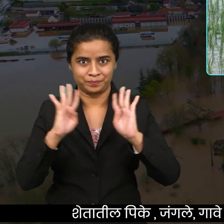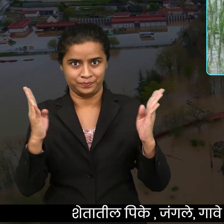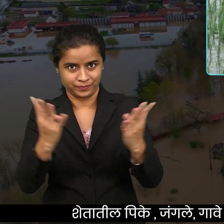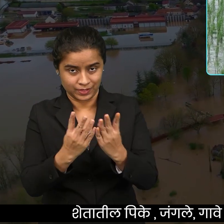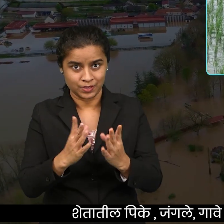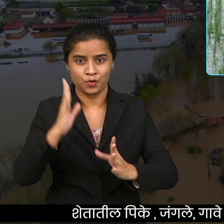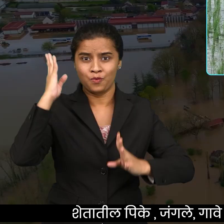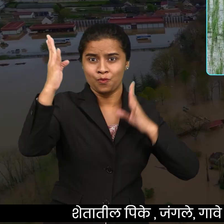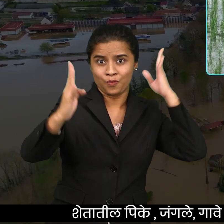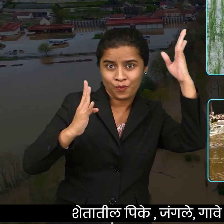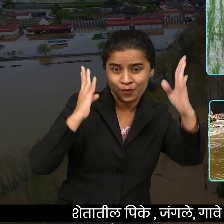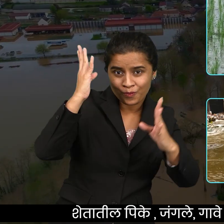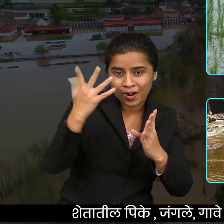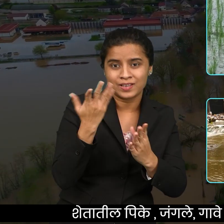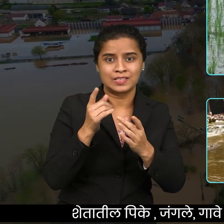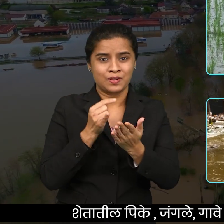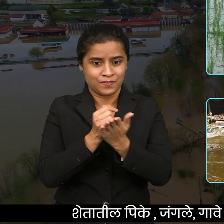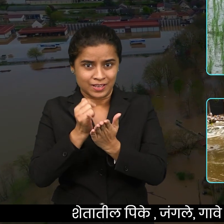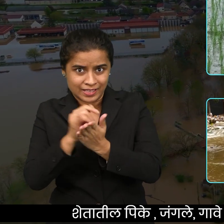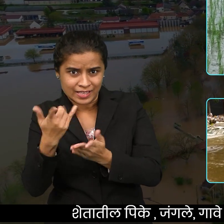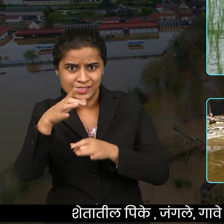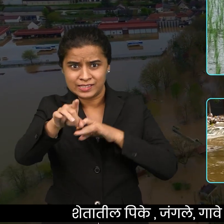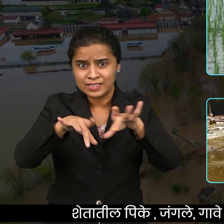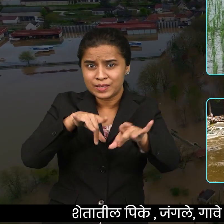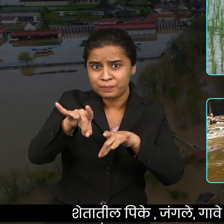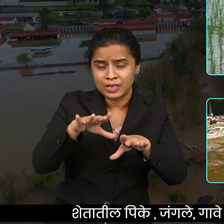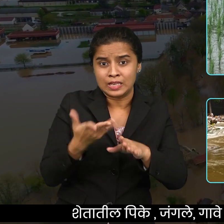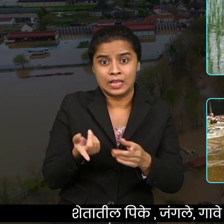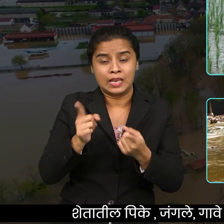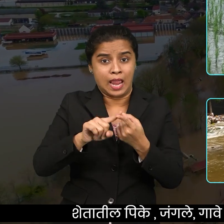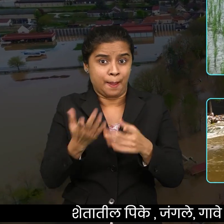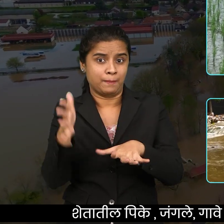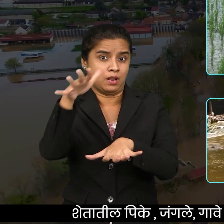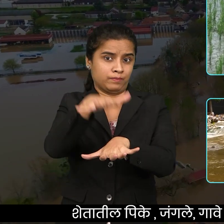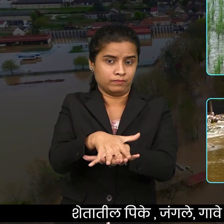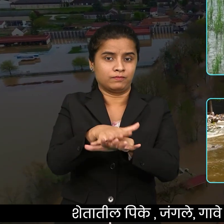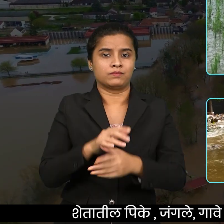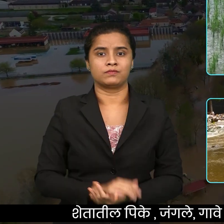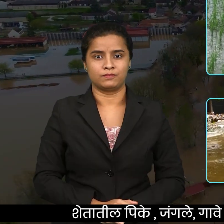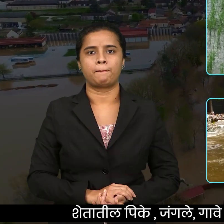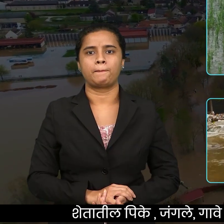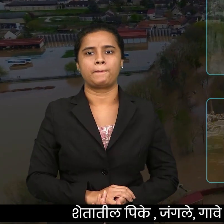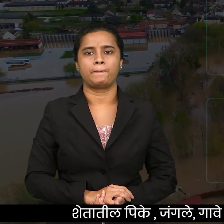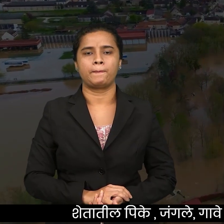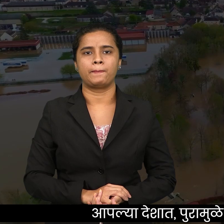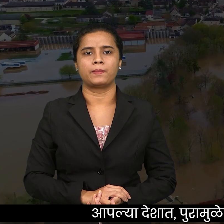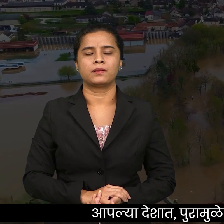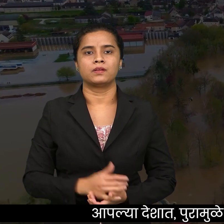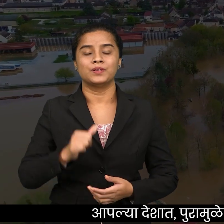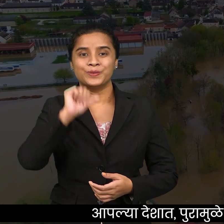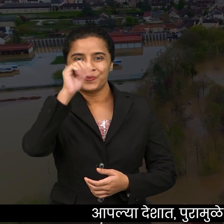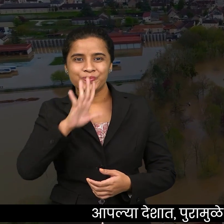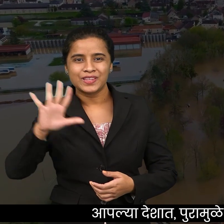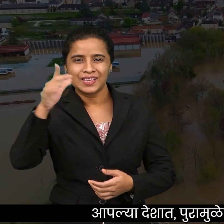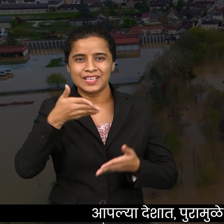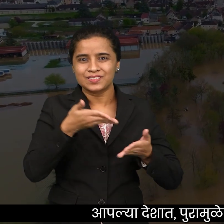शेतातील पिके, जंगले, गावे आणि शहरे पाण्याखाली जाऊ शकतात.